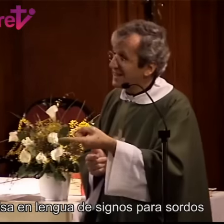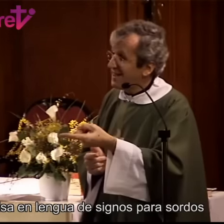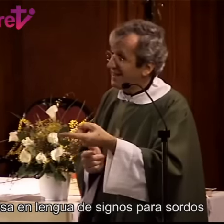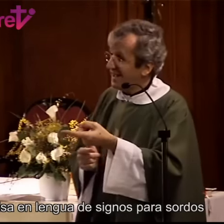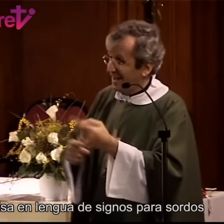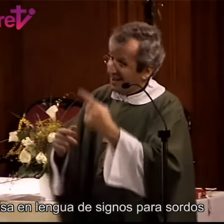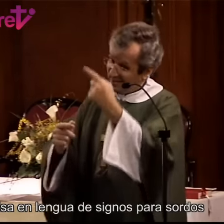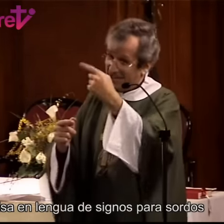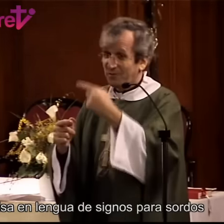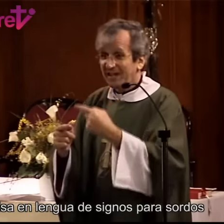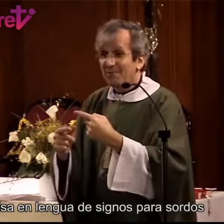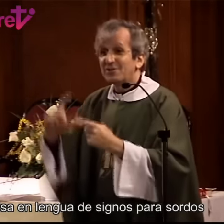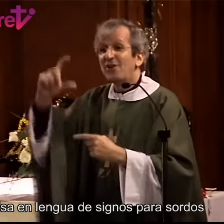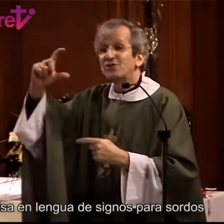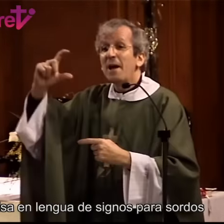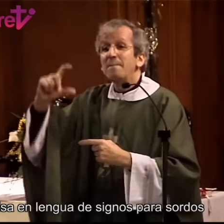salta, después diríamos de los